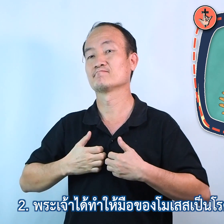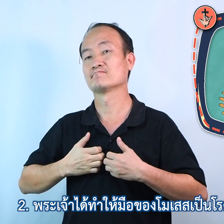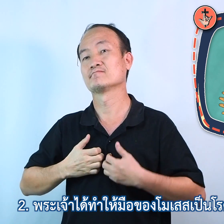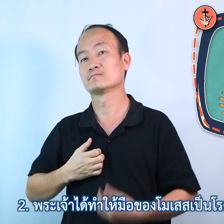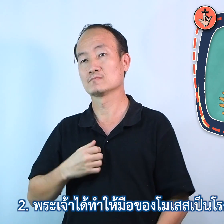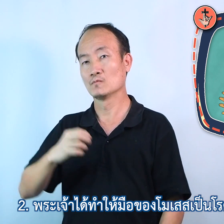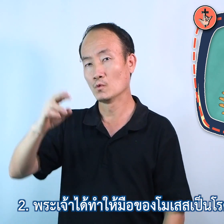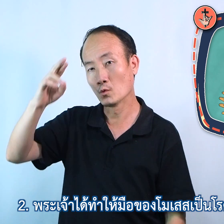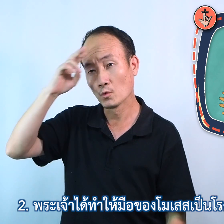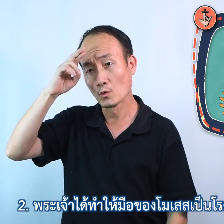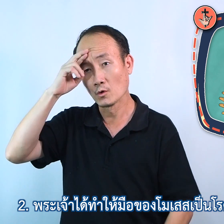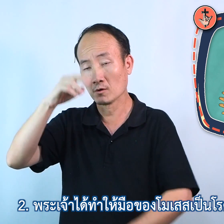แล้วรักษาเขาให้หาย